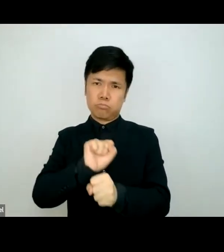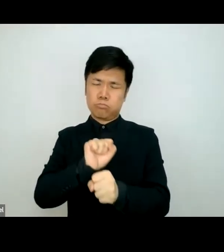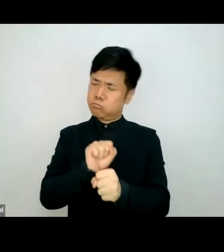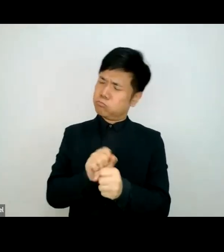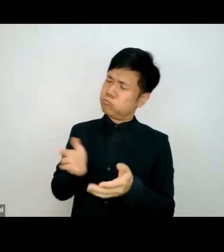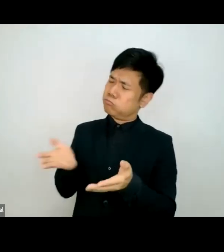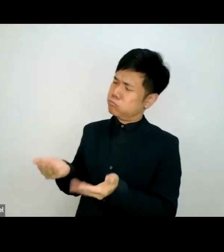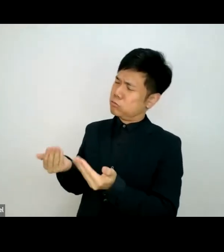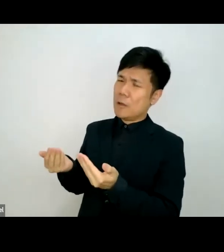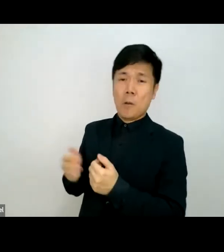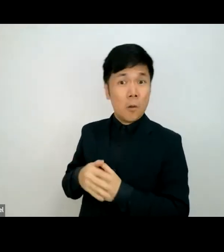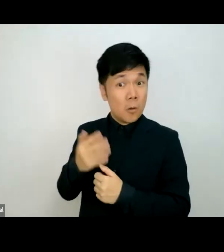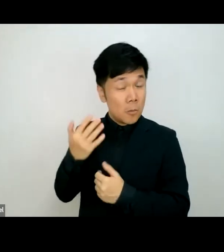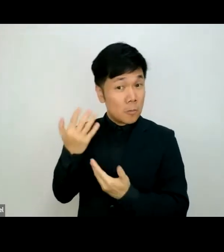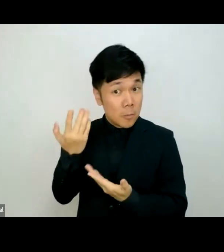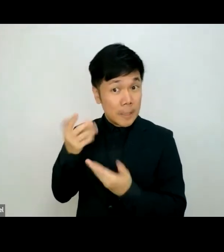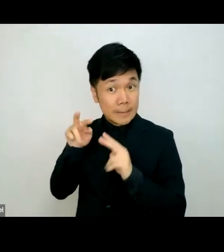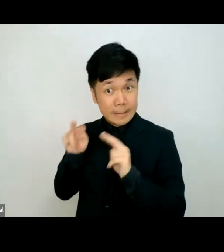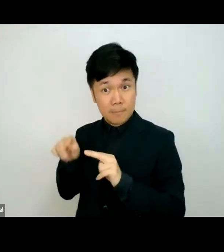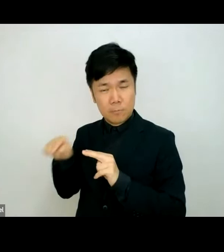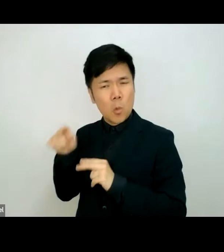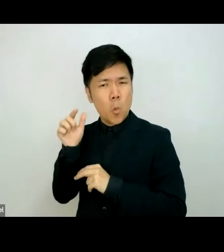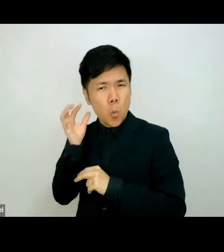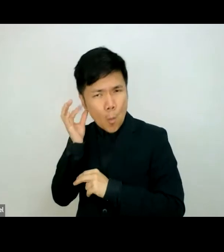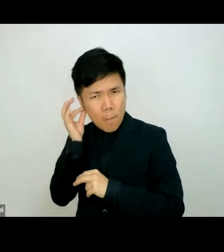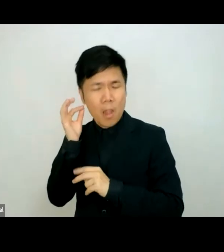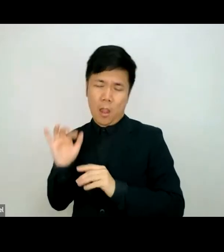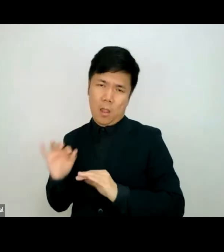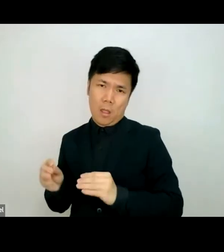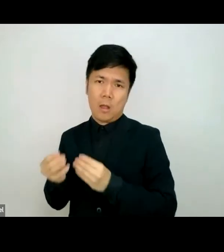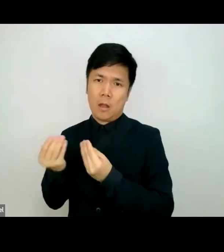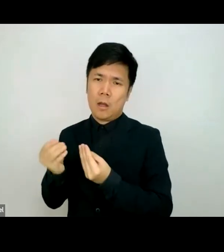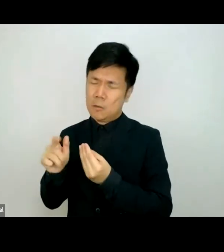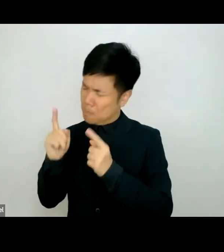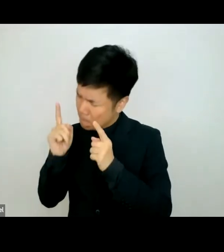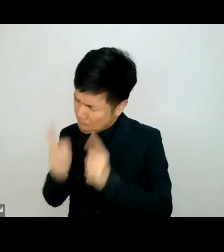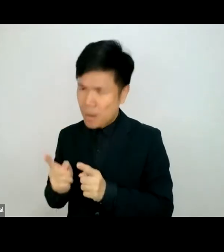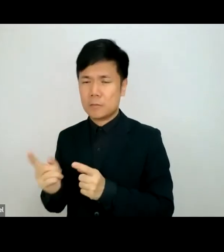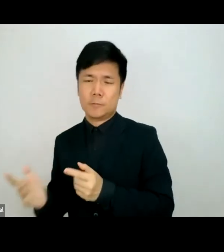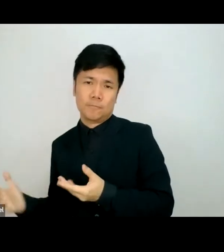nos solutions. Pendant longtemps, nous avons appuyé ces